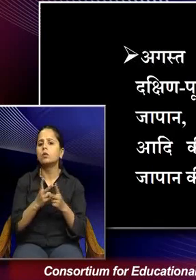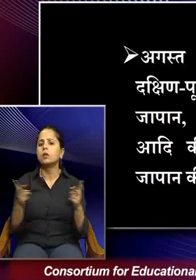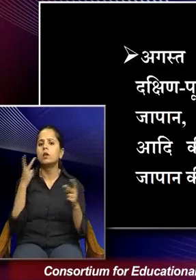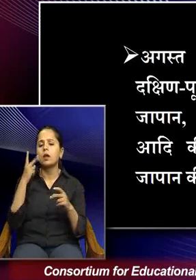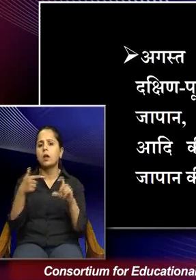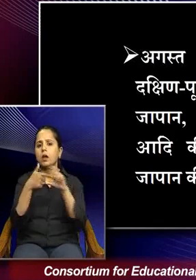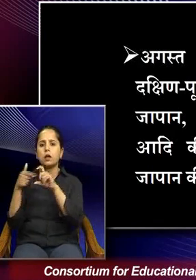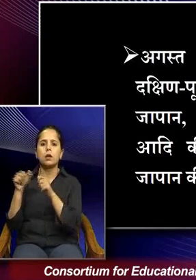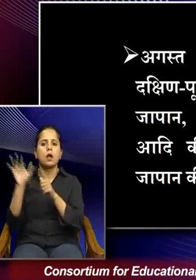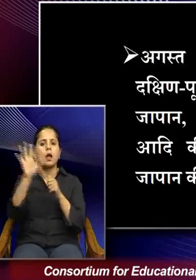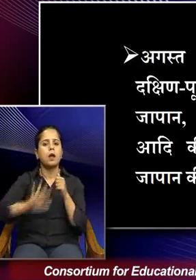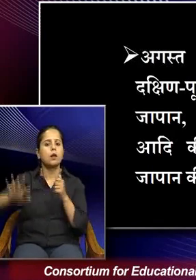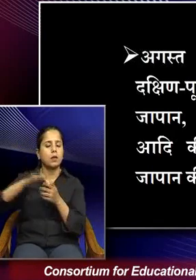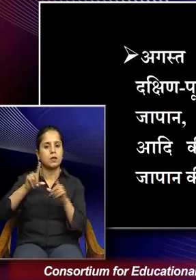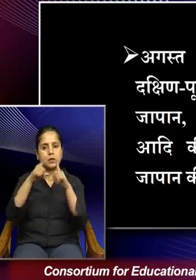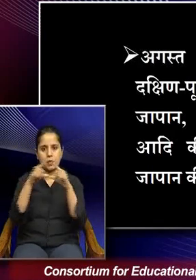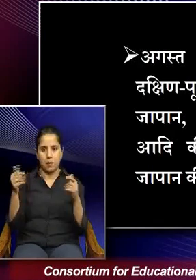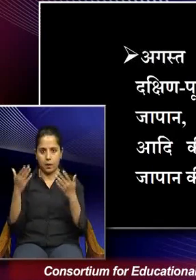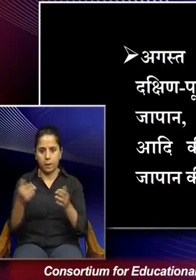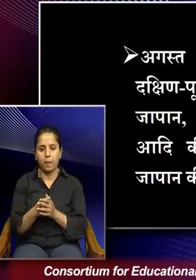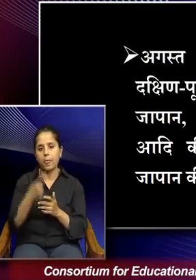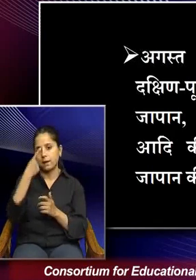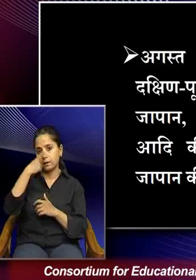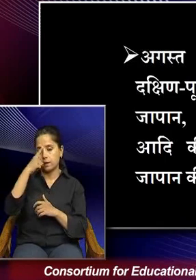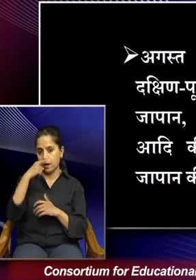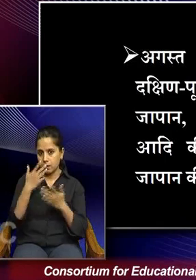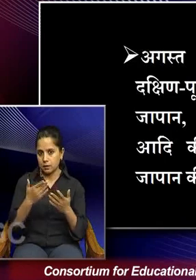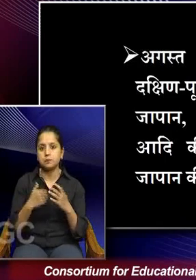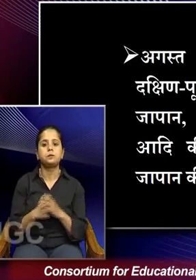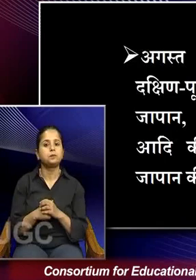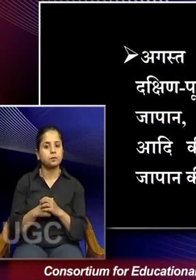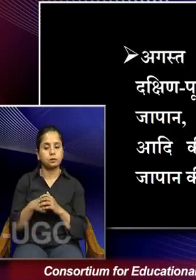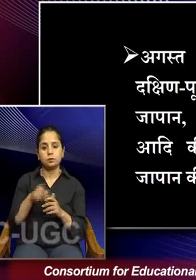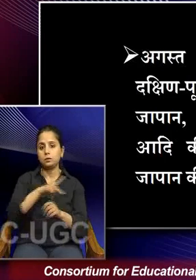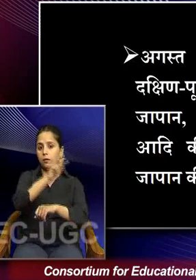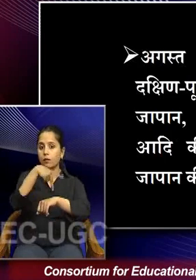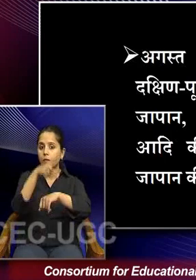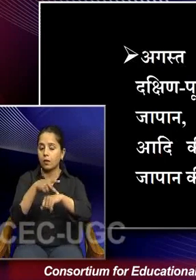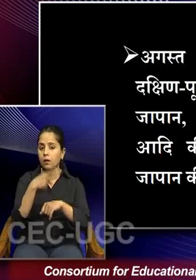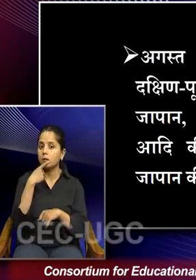जैसे जापान थाईलैंड फिलिपींस